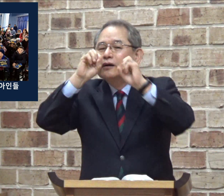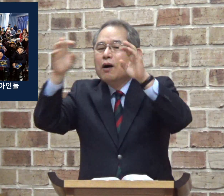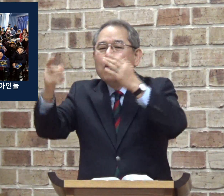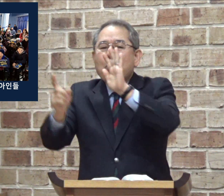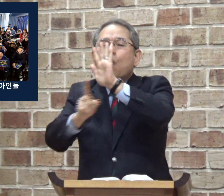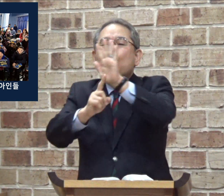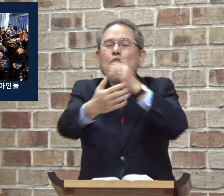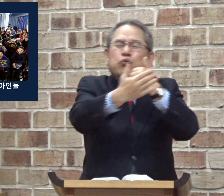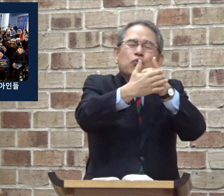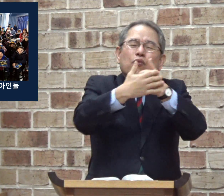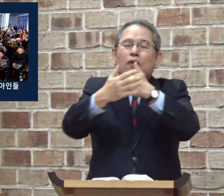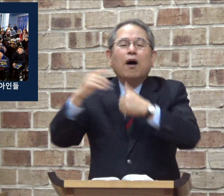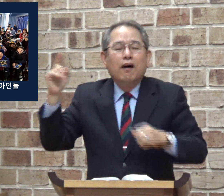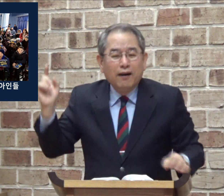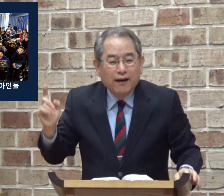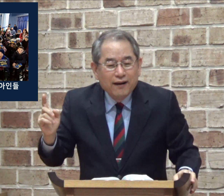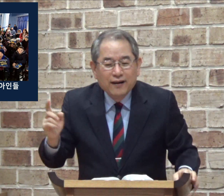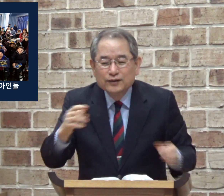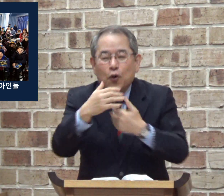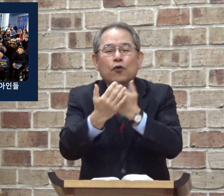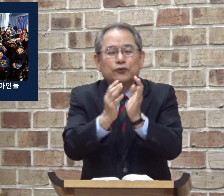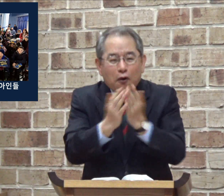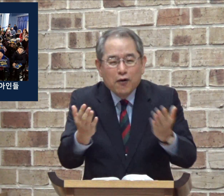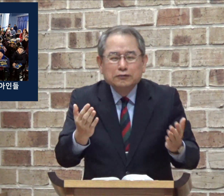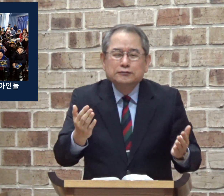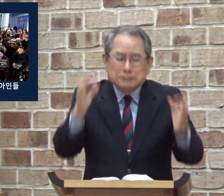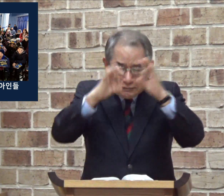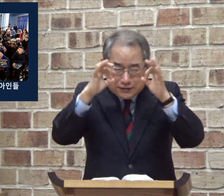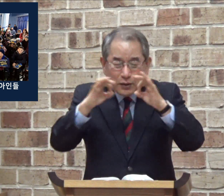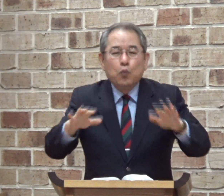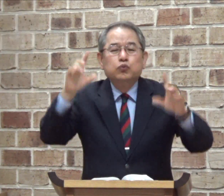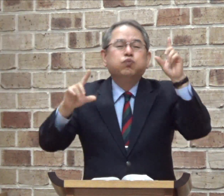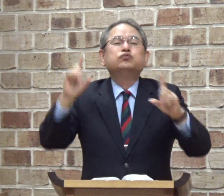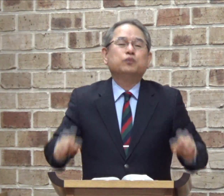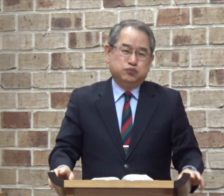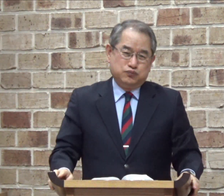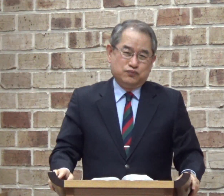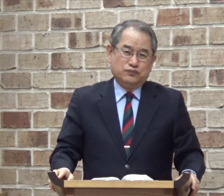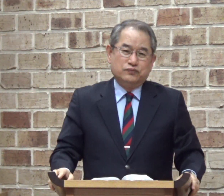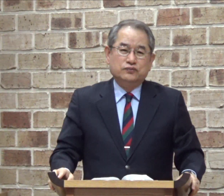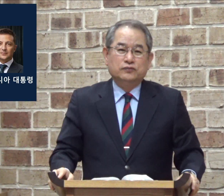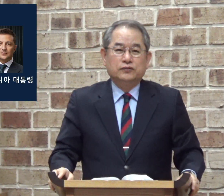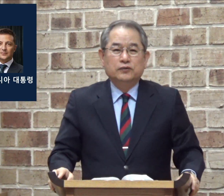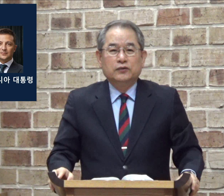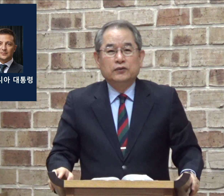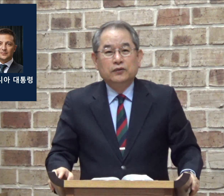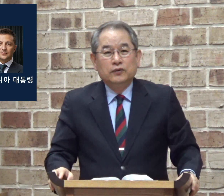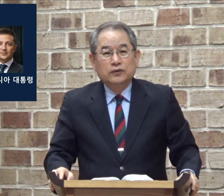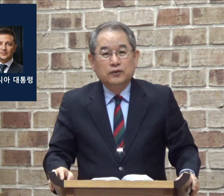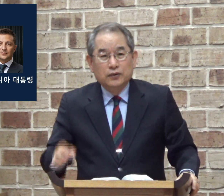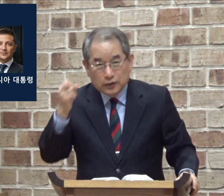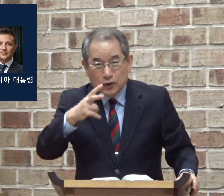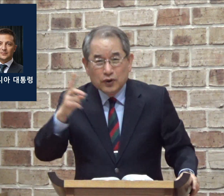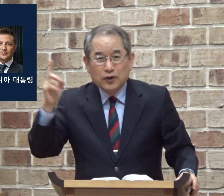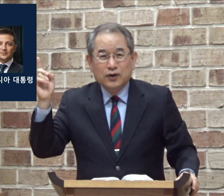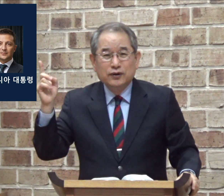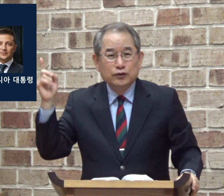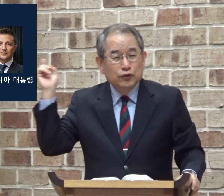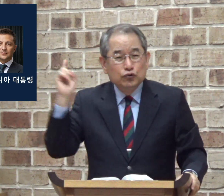그래서 성경을 막 복사하고 재판해도 너무나 수요가 많기 때문에 세계의 사람들에게 성경을 후원해 주실 것을